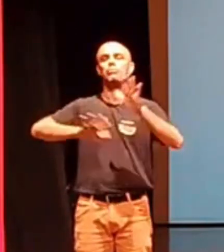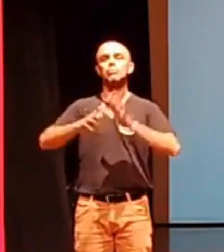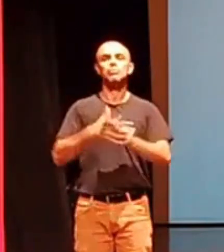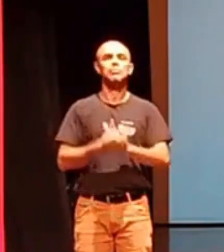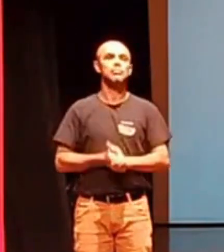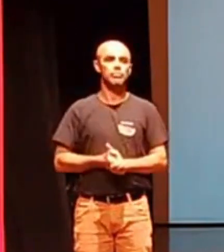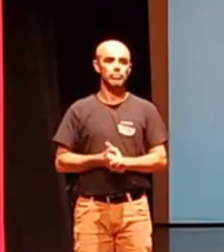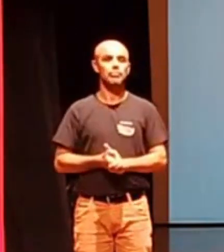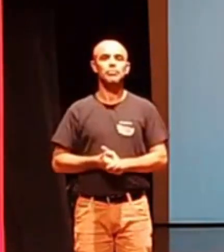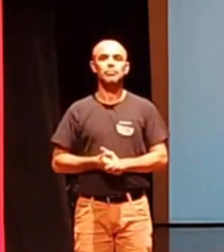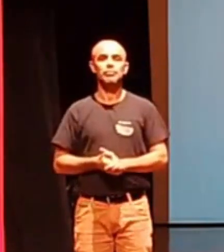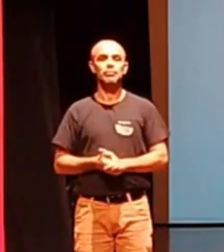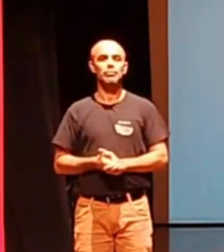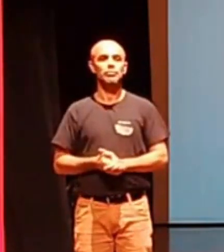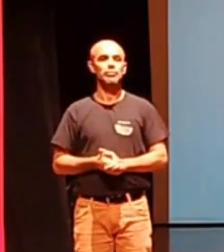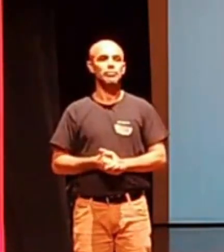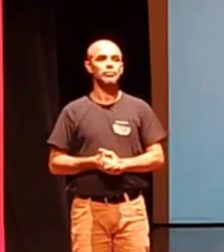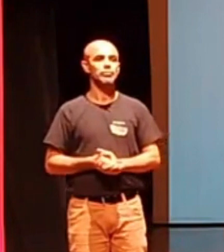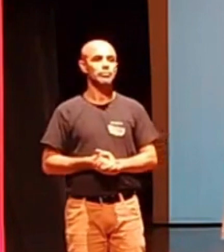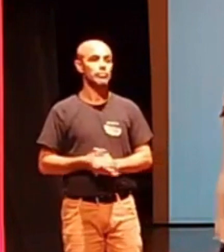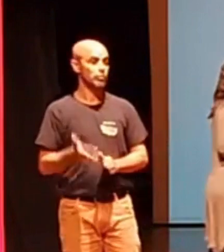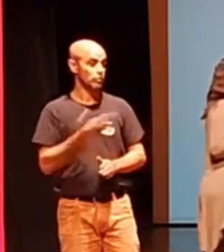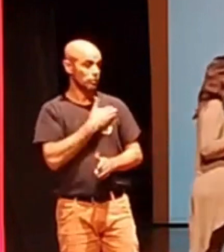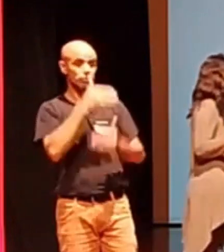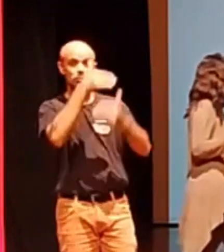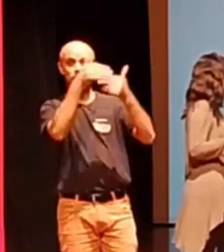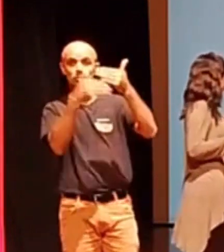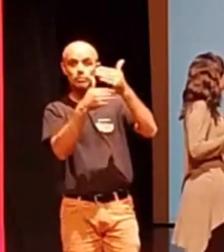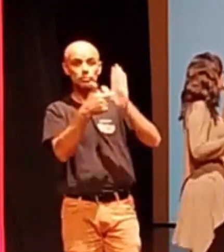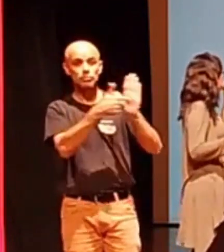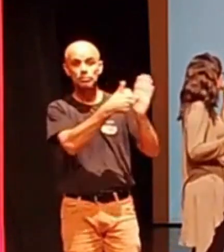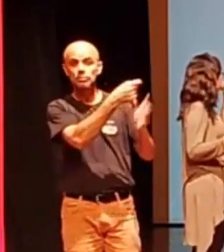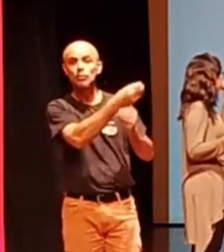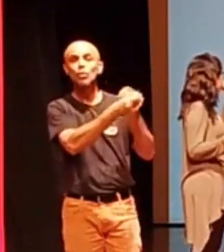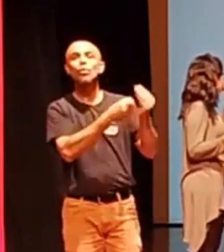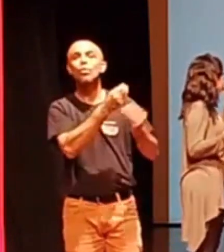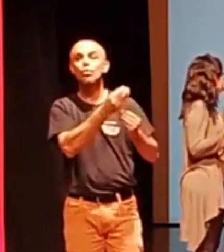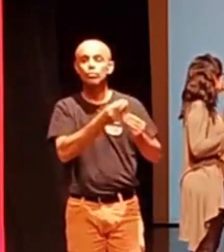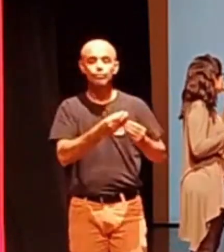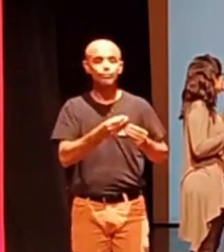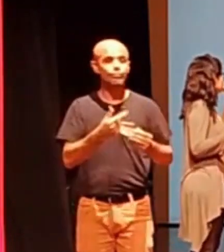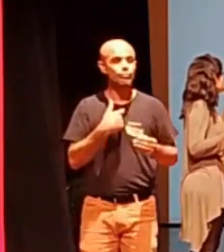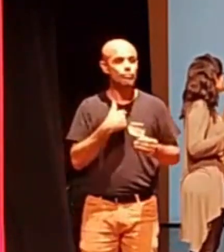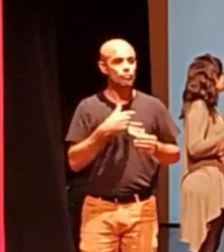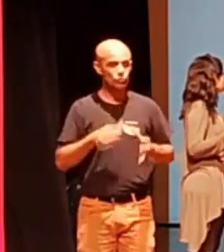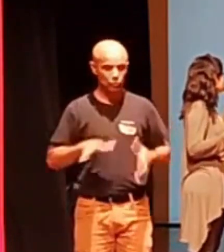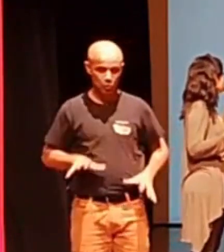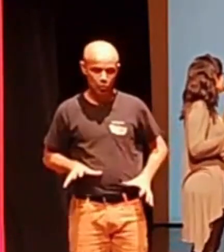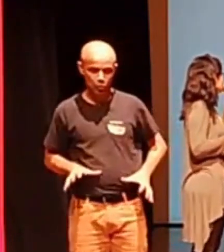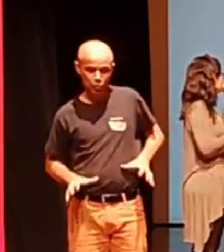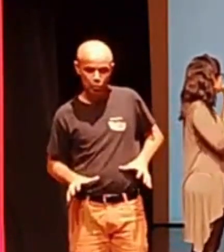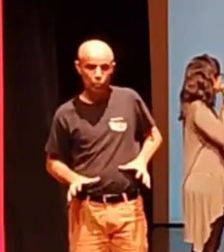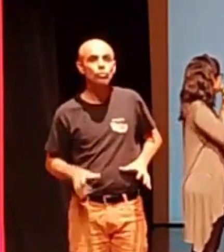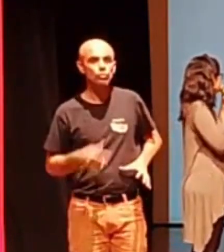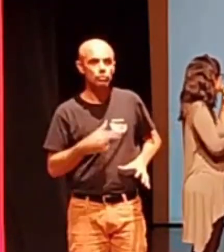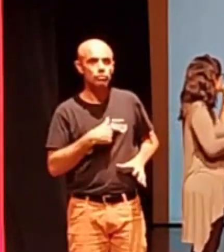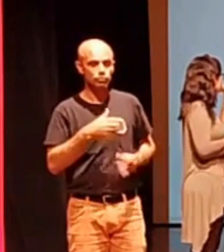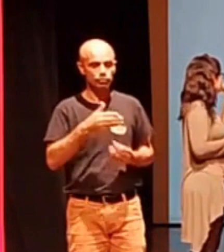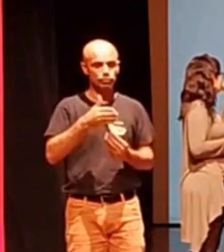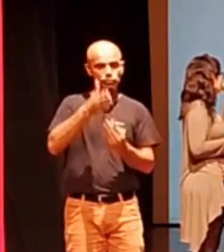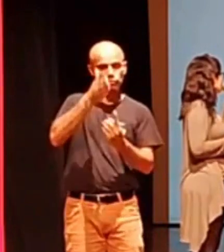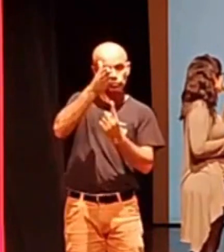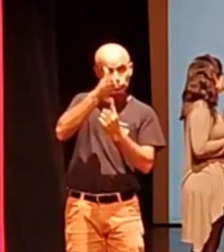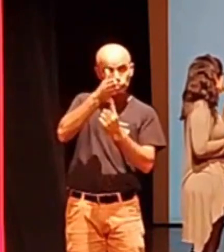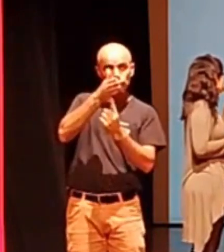Aqui a gente tem um slide mostrando aí como que ficaria, né, esse posicionamento. Do centro